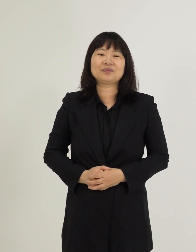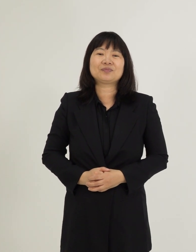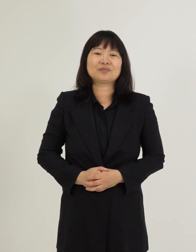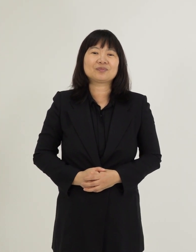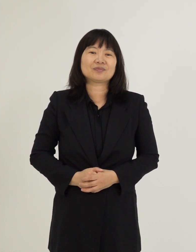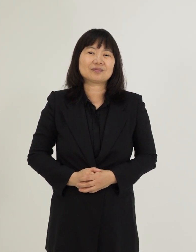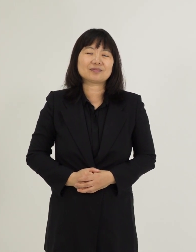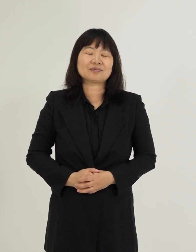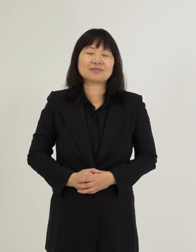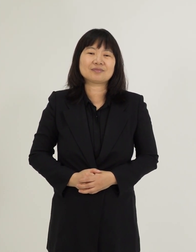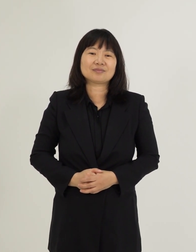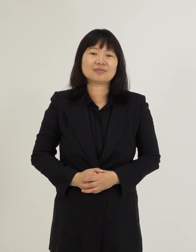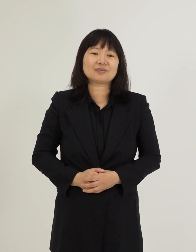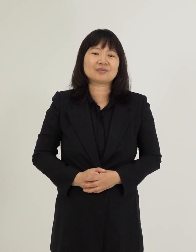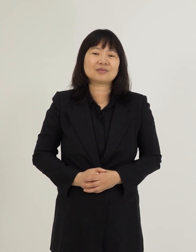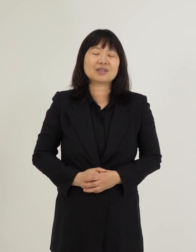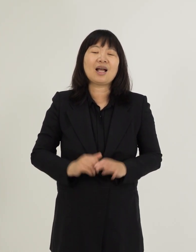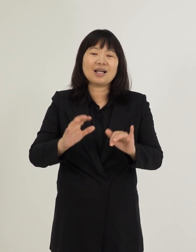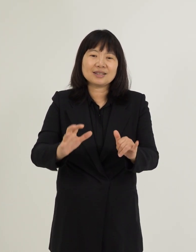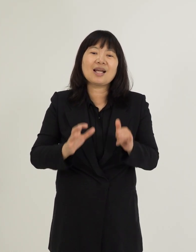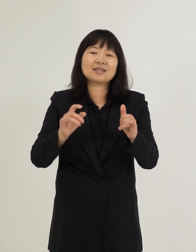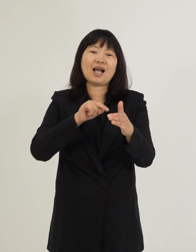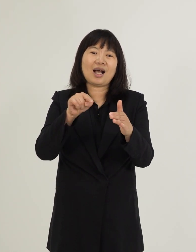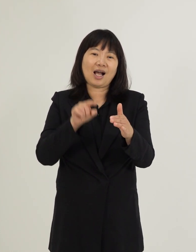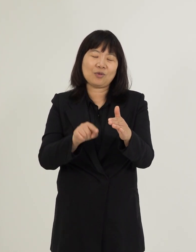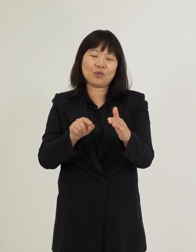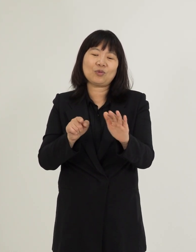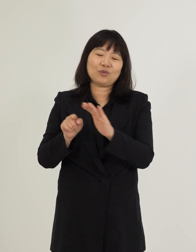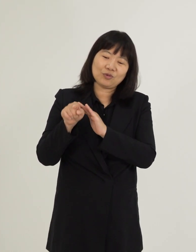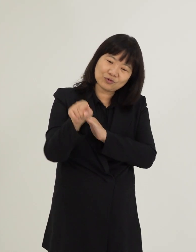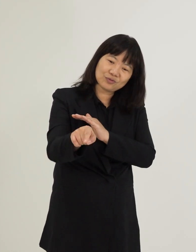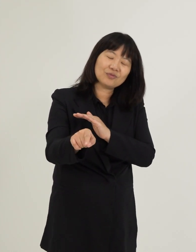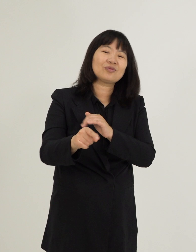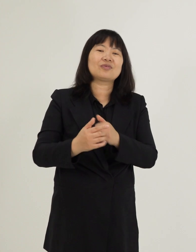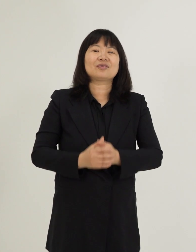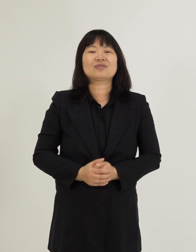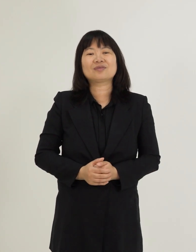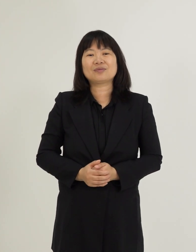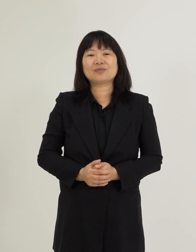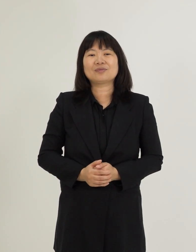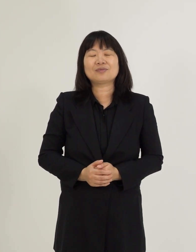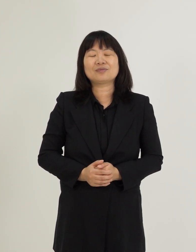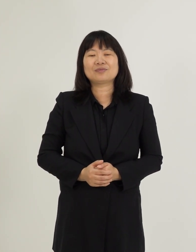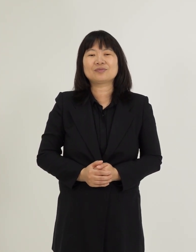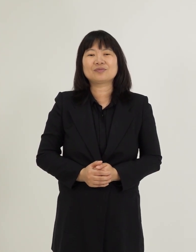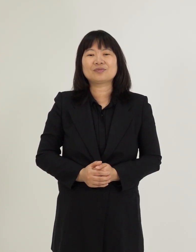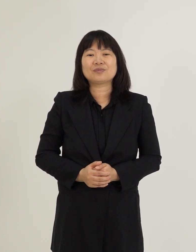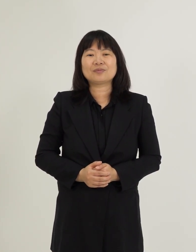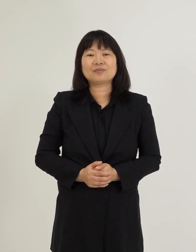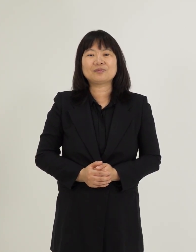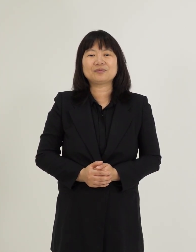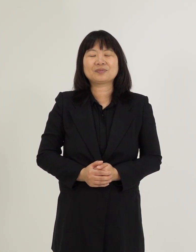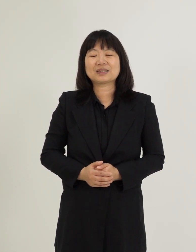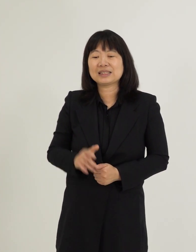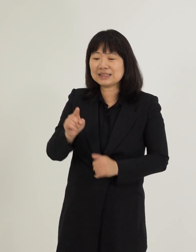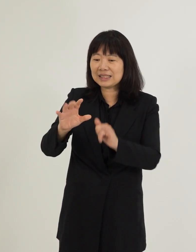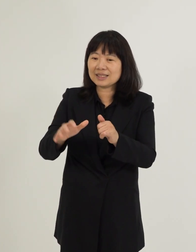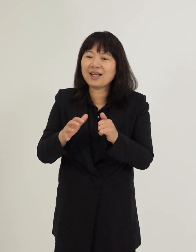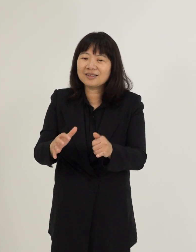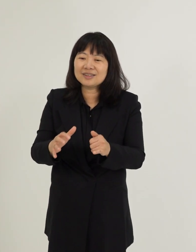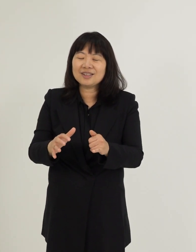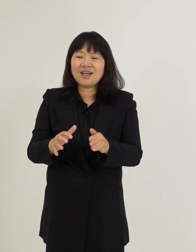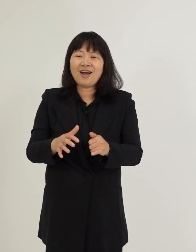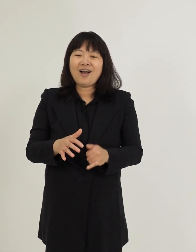the world. 세상 속으로 들어가는 거예요. 그 세상은 누구나 가고 싶은 세상이